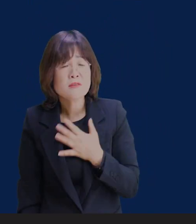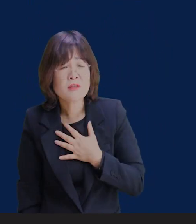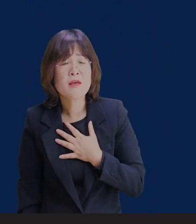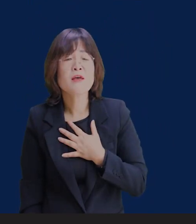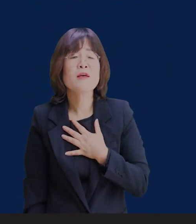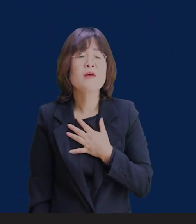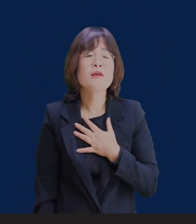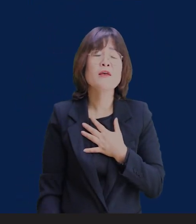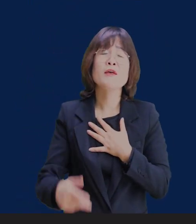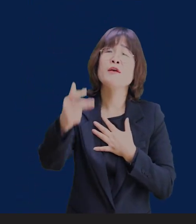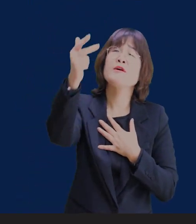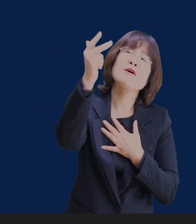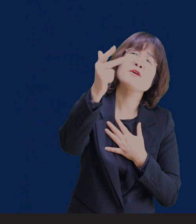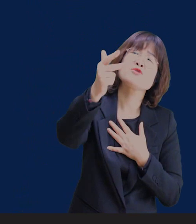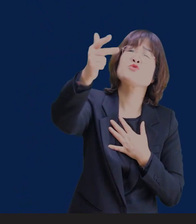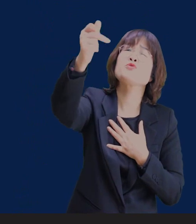씻어주시네. 내가 주께로